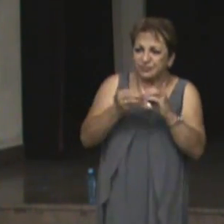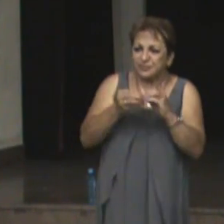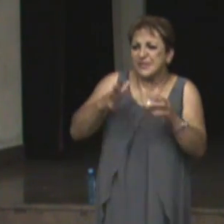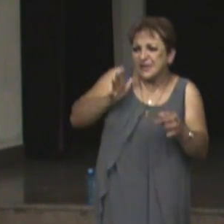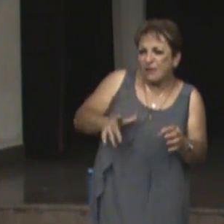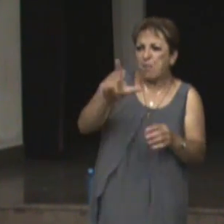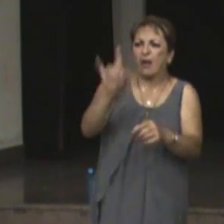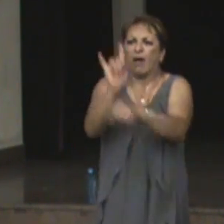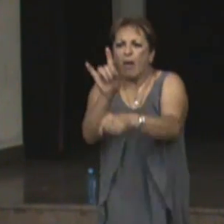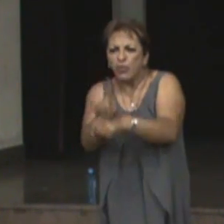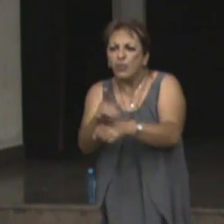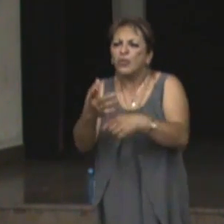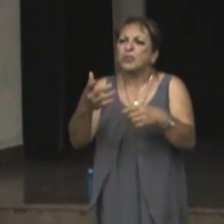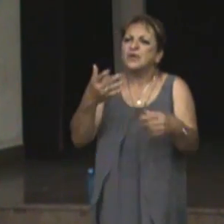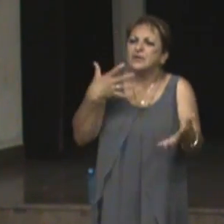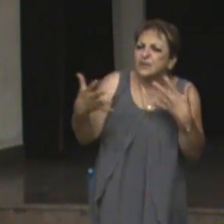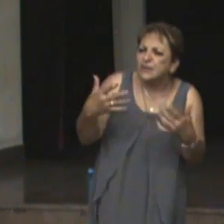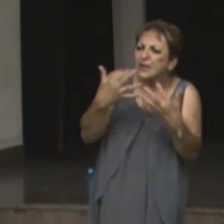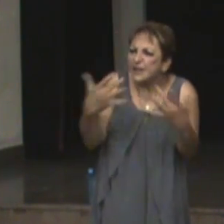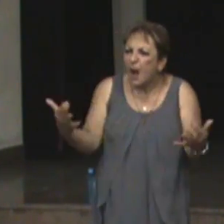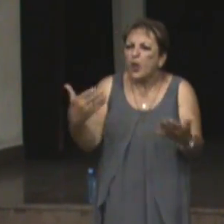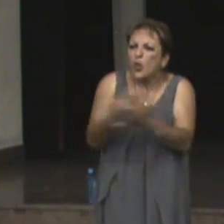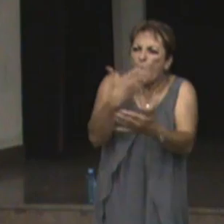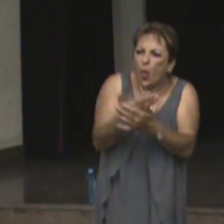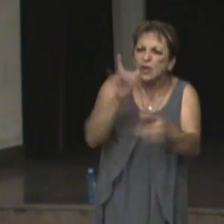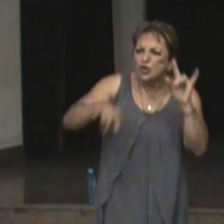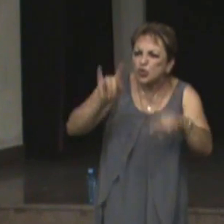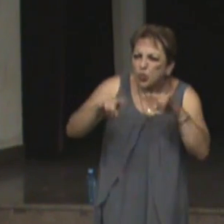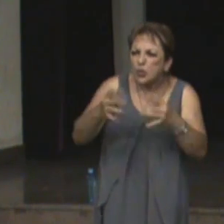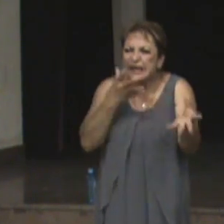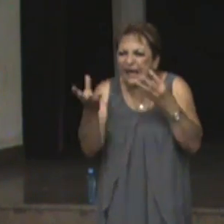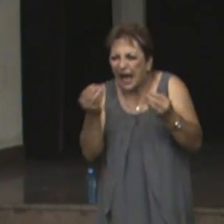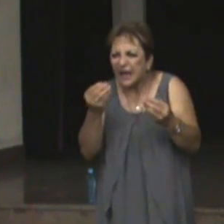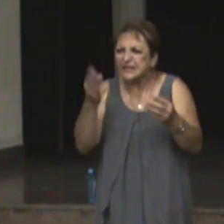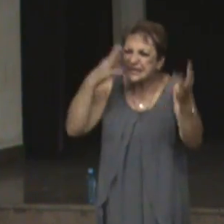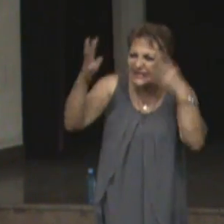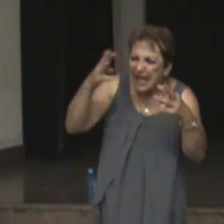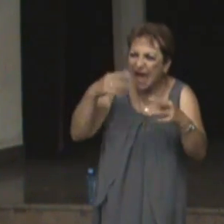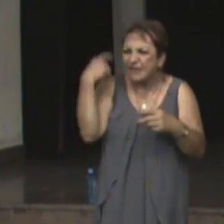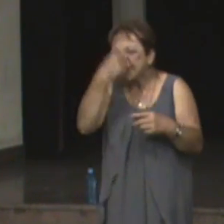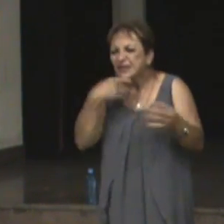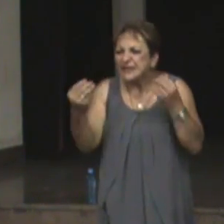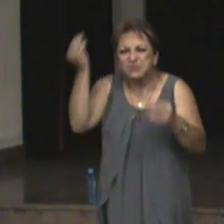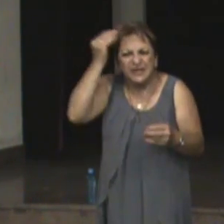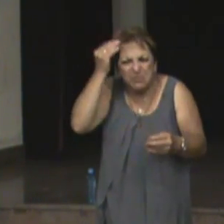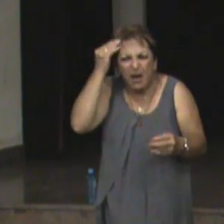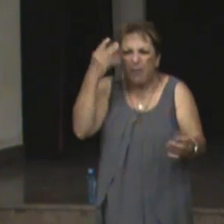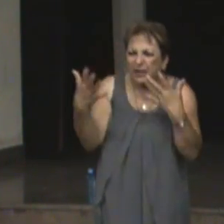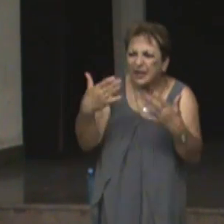լինում մարդկանց խաբելու, նոր կերտիկներ ու ստեր օրինելու, ձևապաշտություն, երես պաշտություն